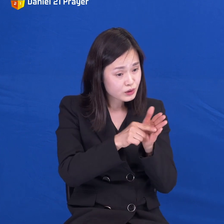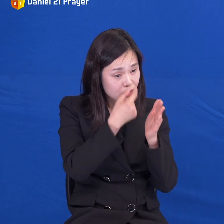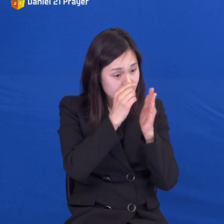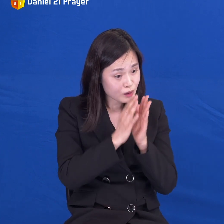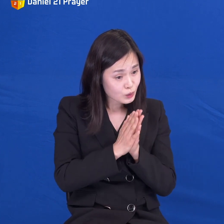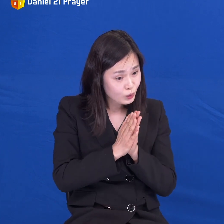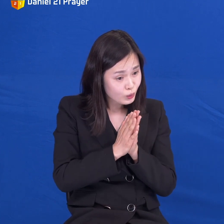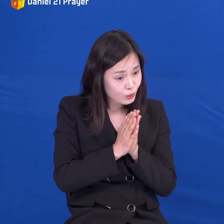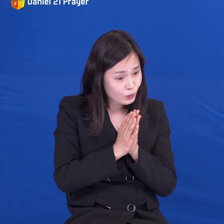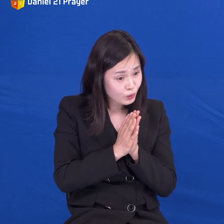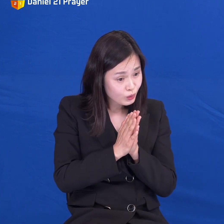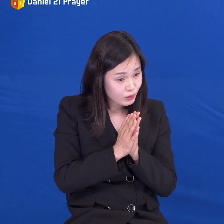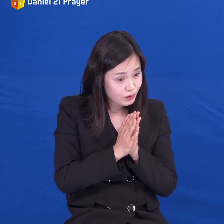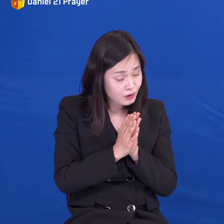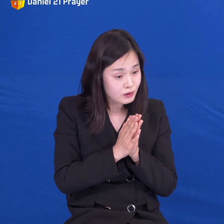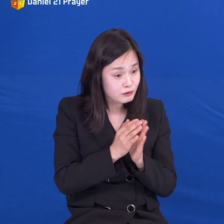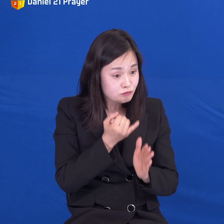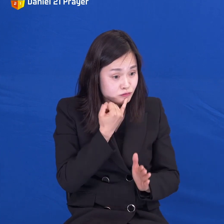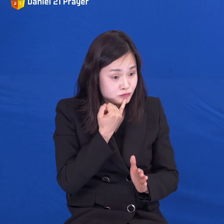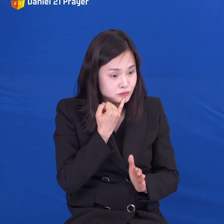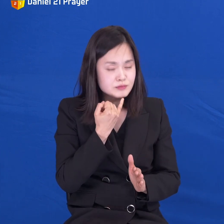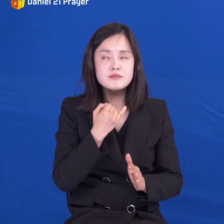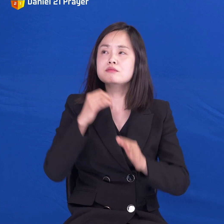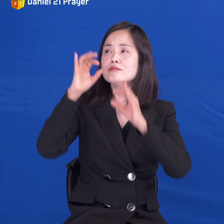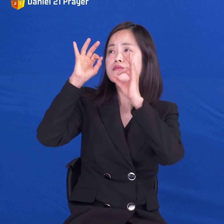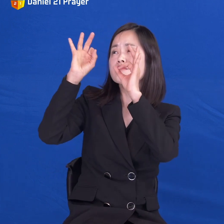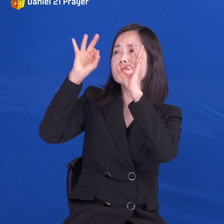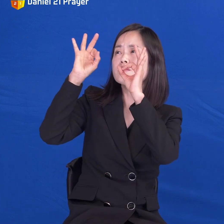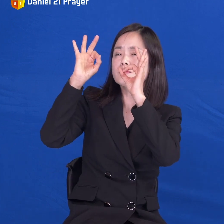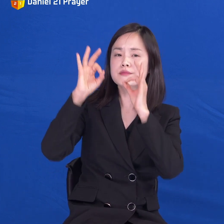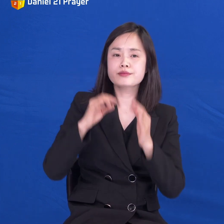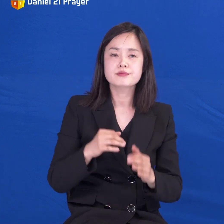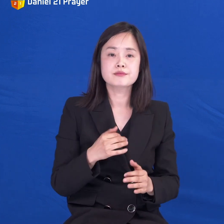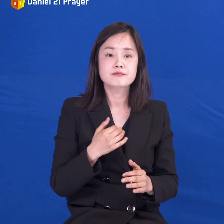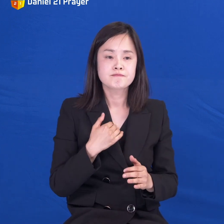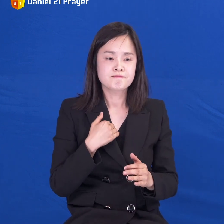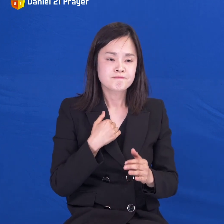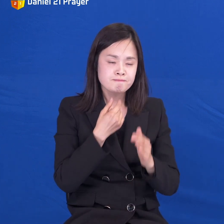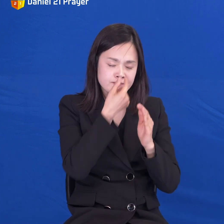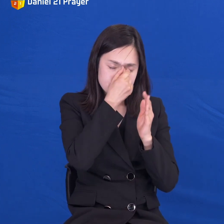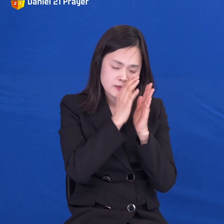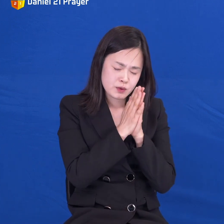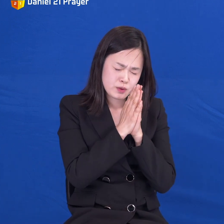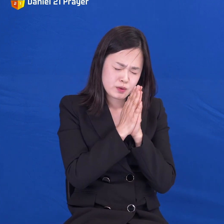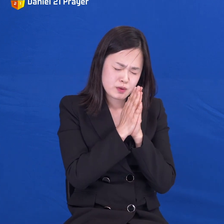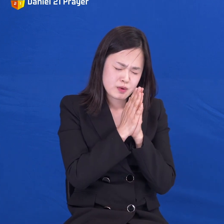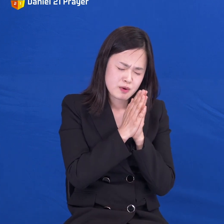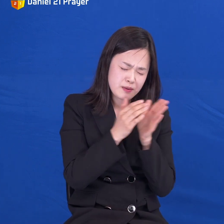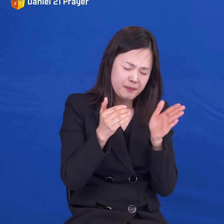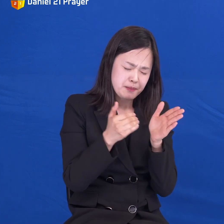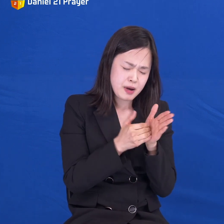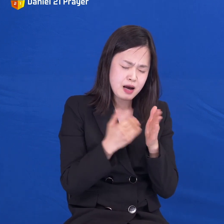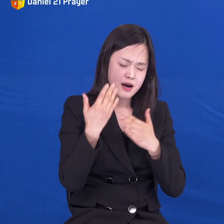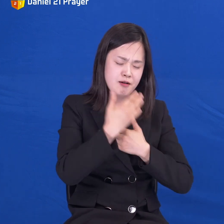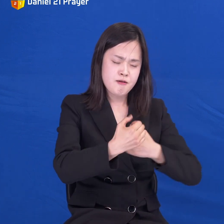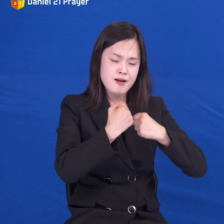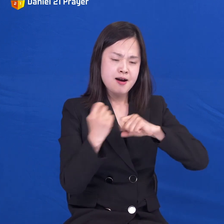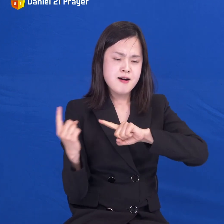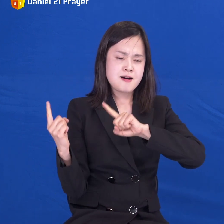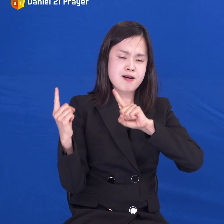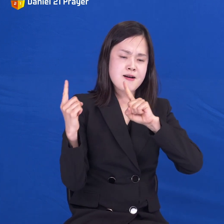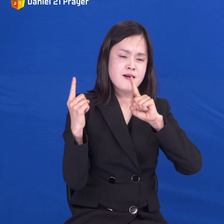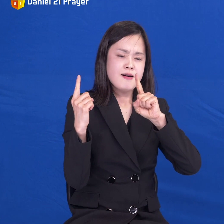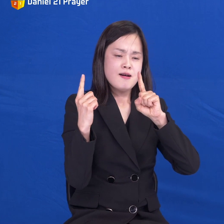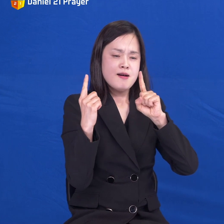끄덕해요. 야, 통쾌해야 돼요. 한순간에 제가 회복이 돼야 돼요. 그래서 기도해 줬어요. 시간이 지났는데 어느